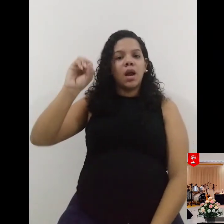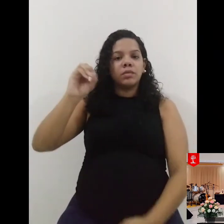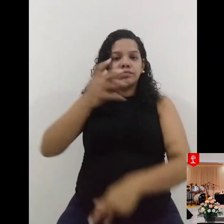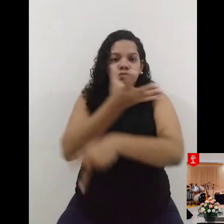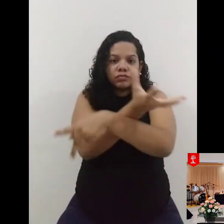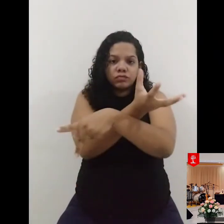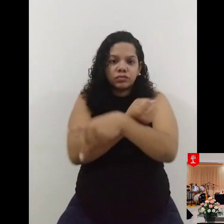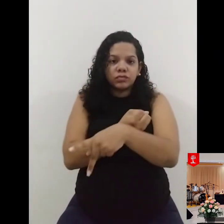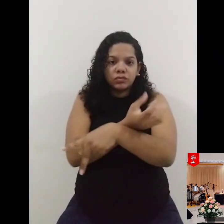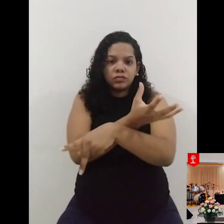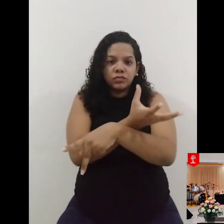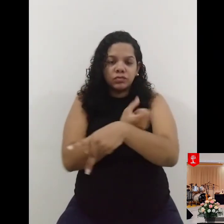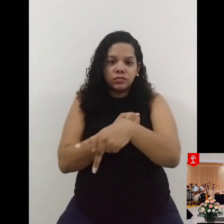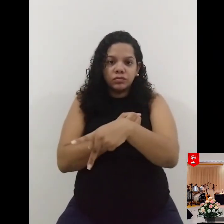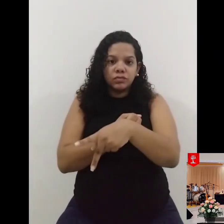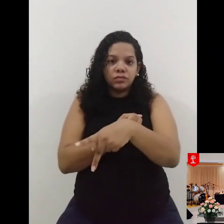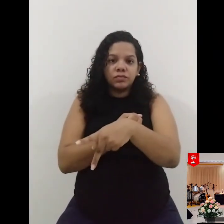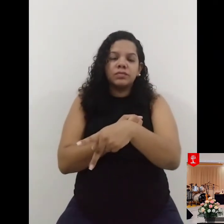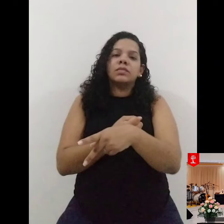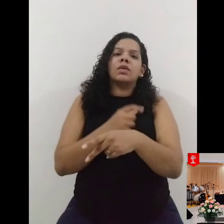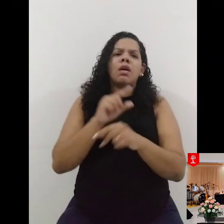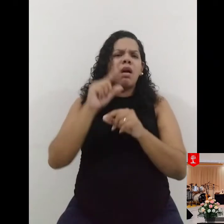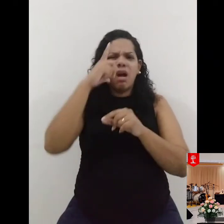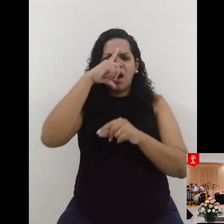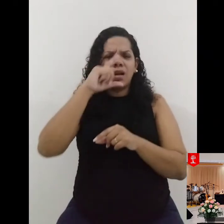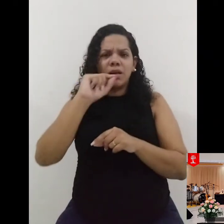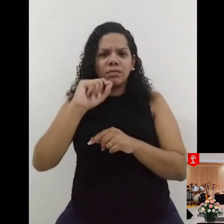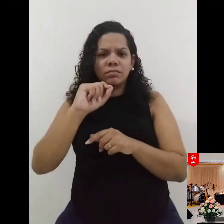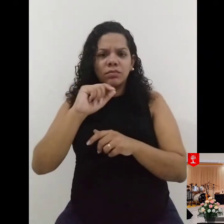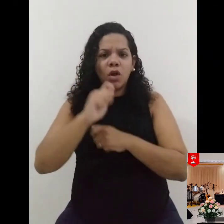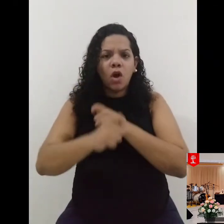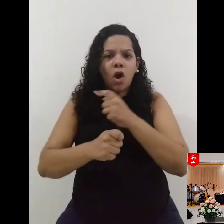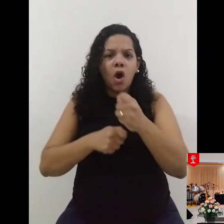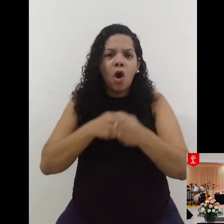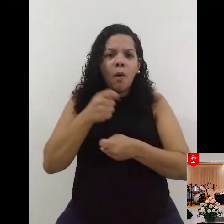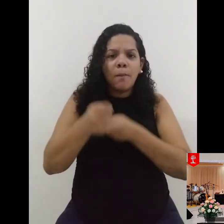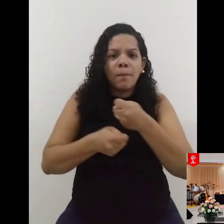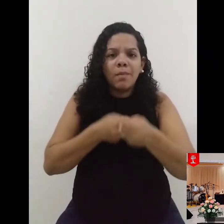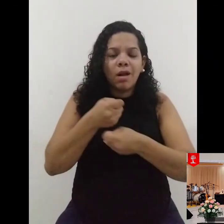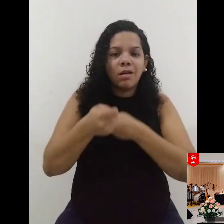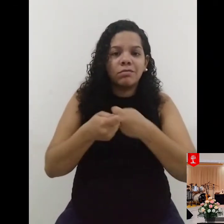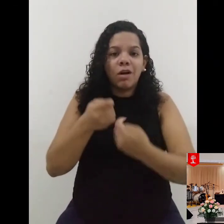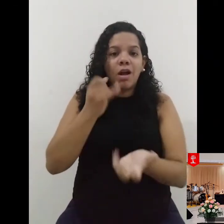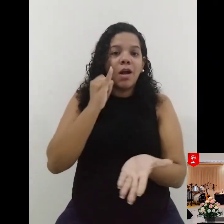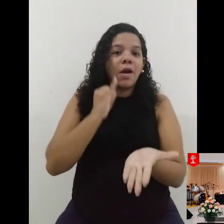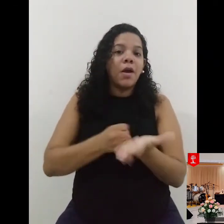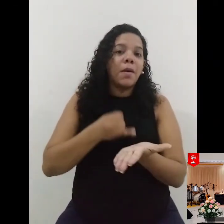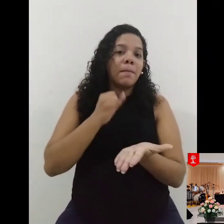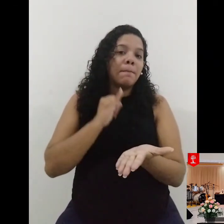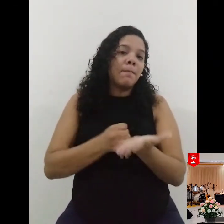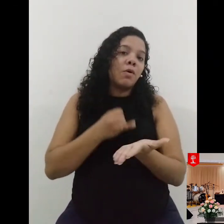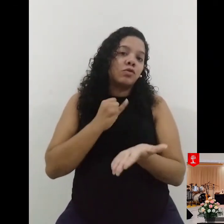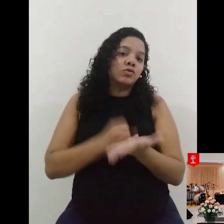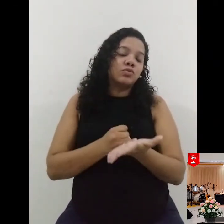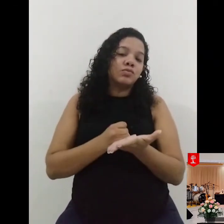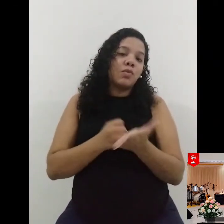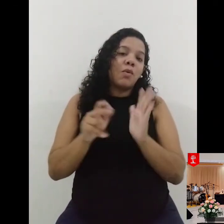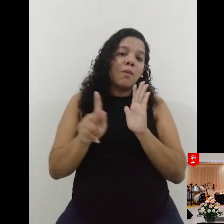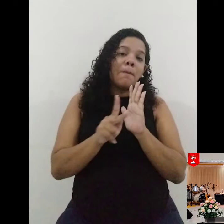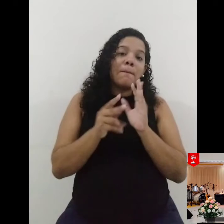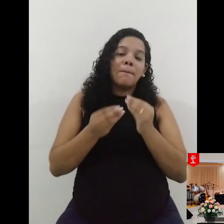muito rejeitados pelas pessoas e odiados muitas vezes. Eles taxavam o seu próprio